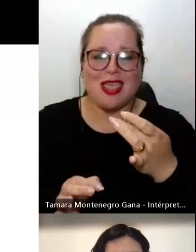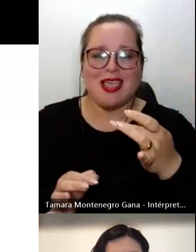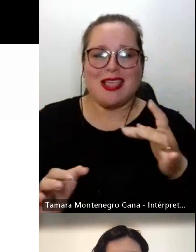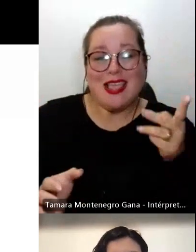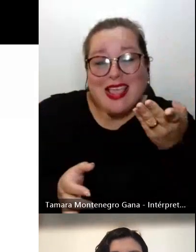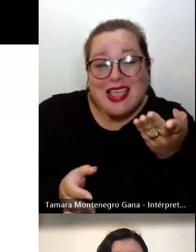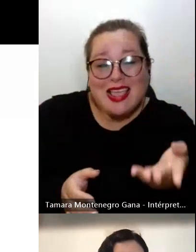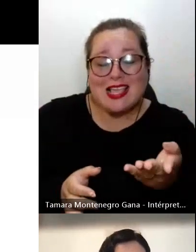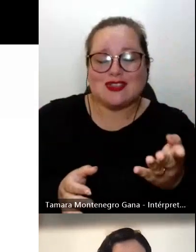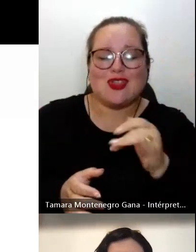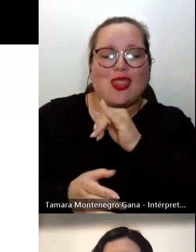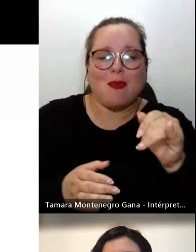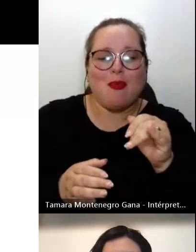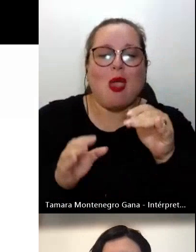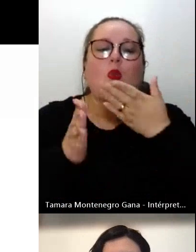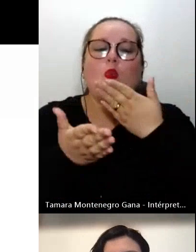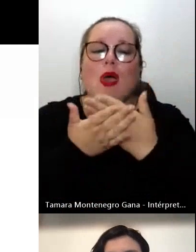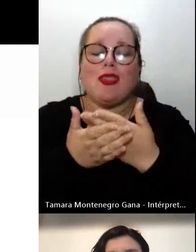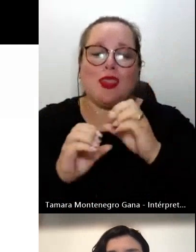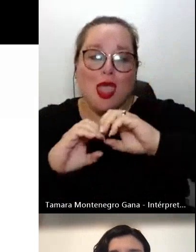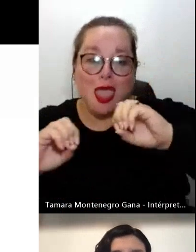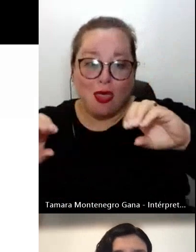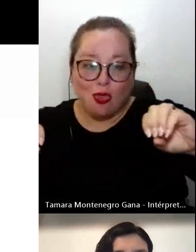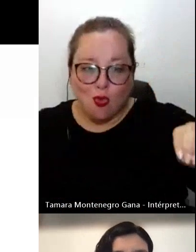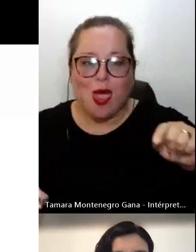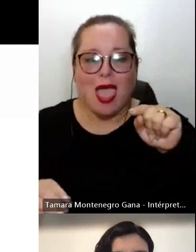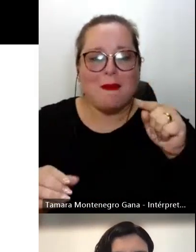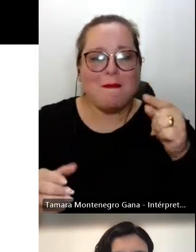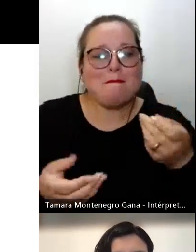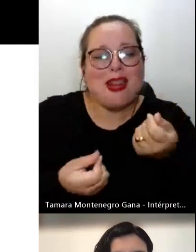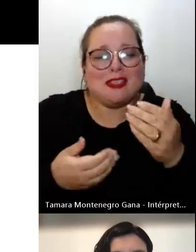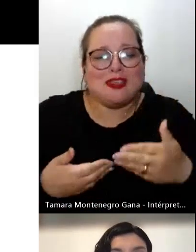educación. Voy a leerles otra